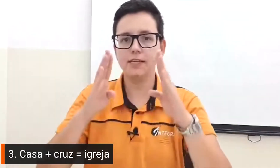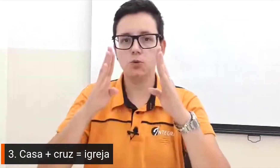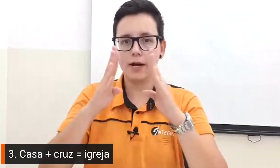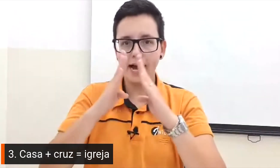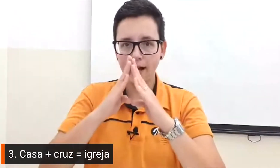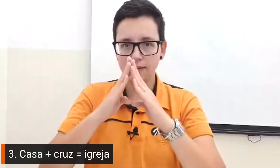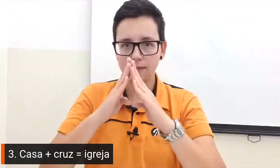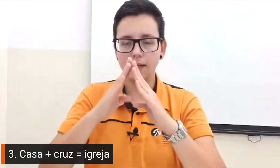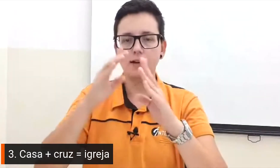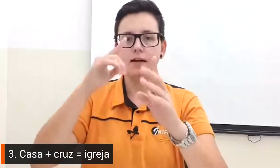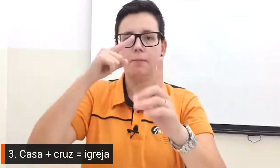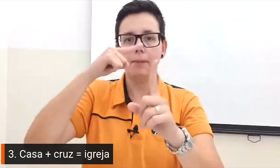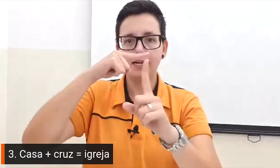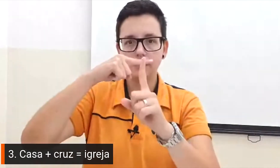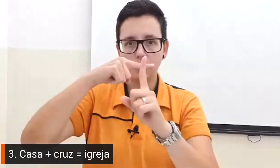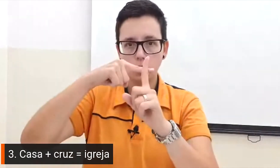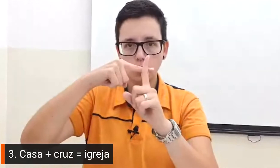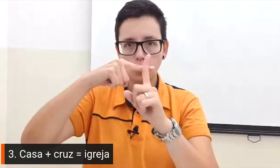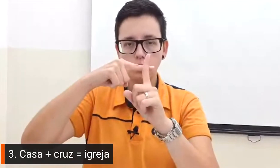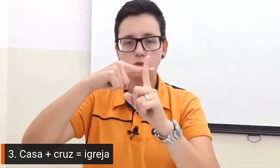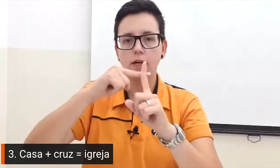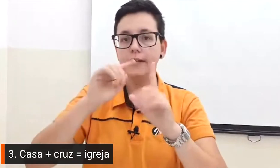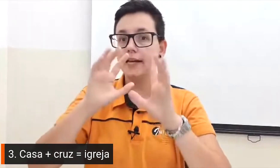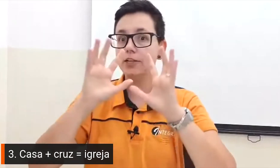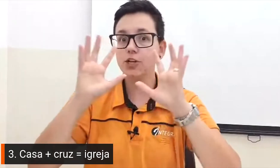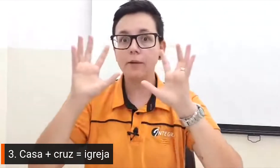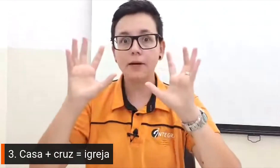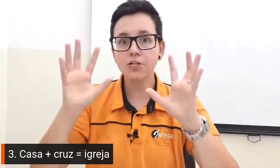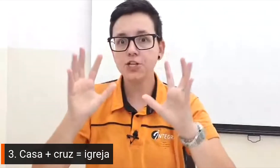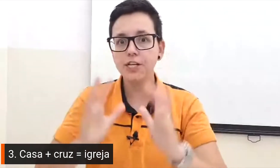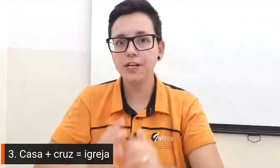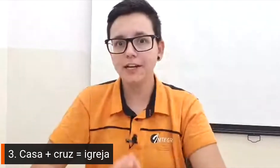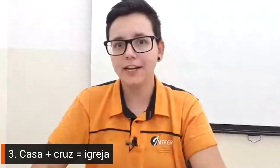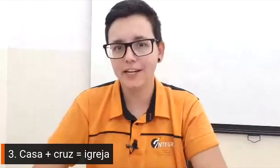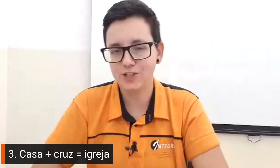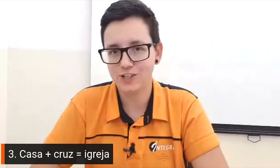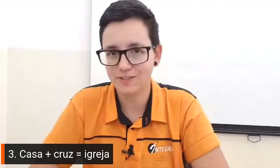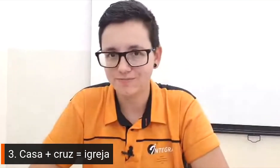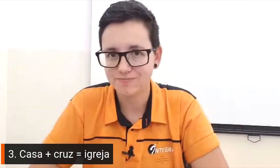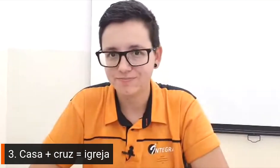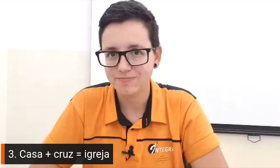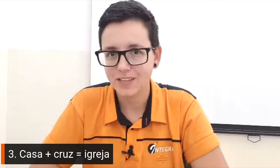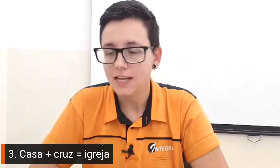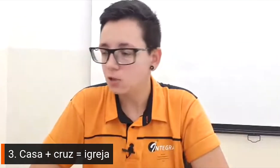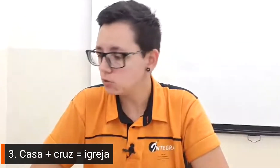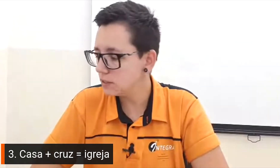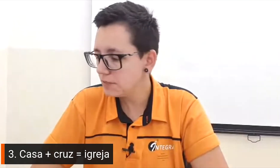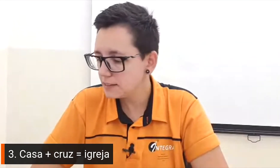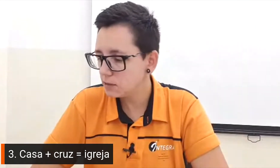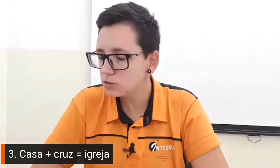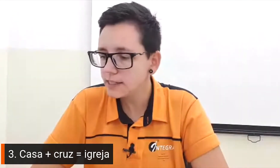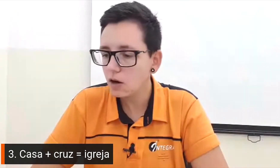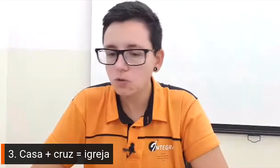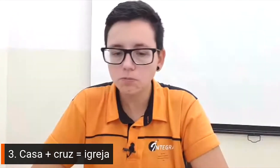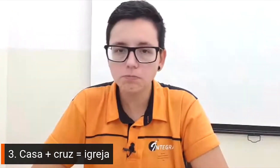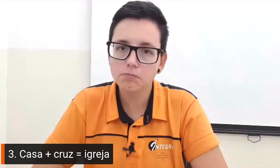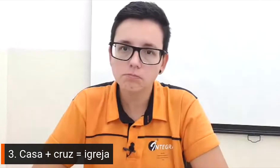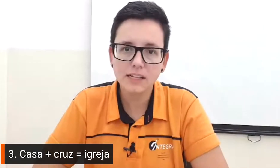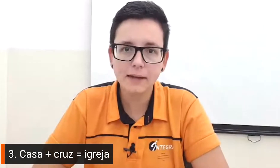o casa mais a cruz e ele já imagina a igreja. Inclusive, esse é um sinal até